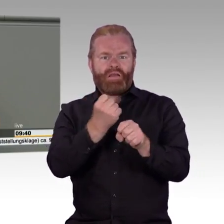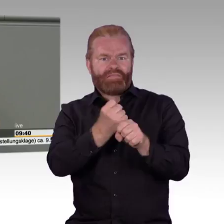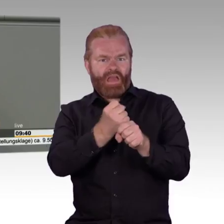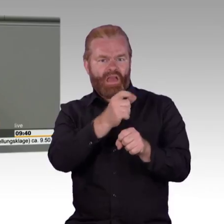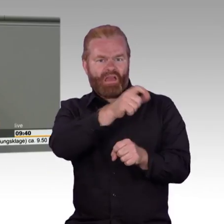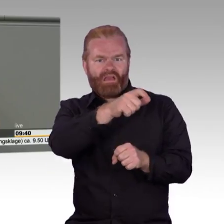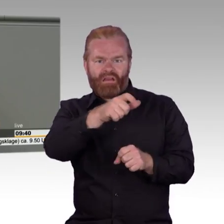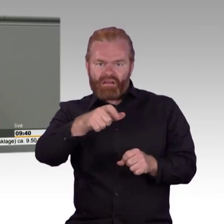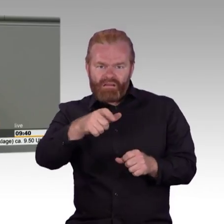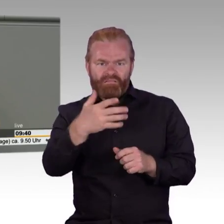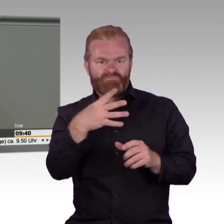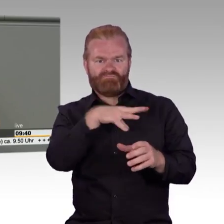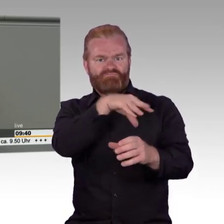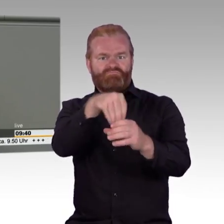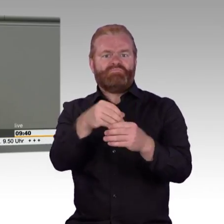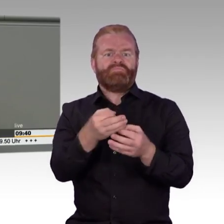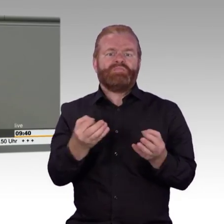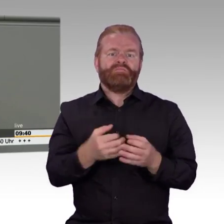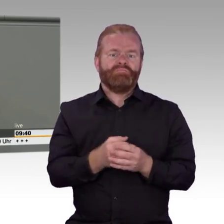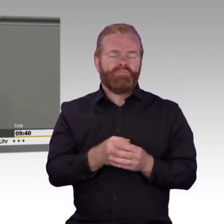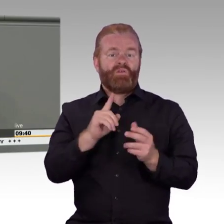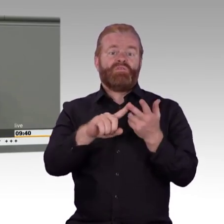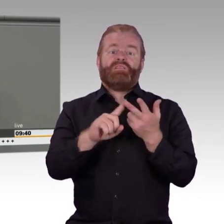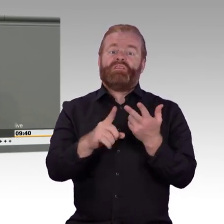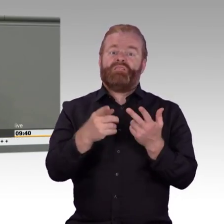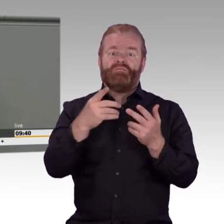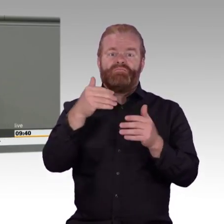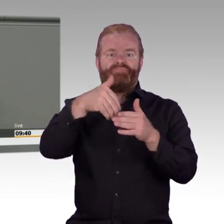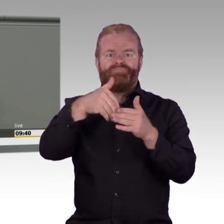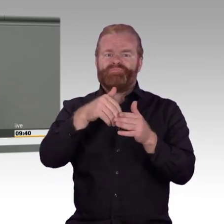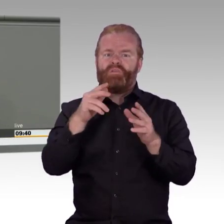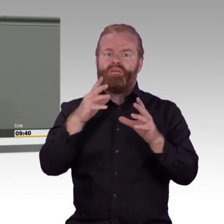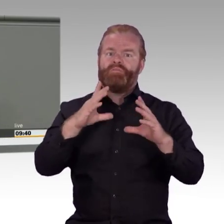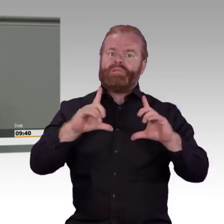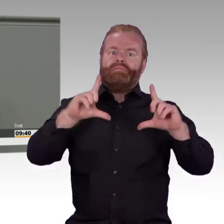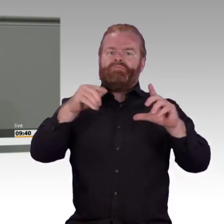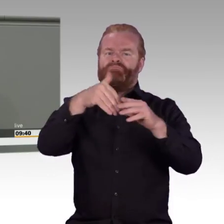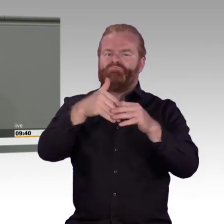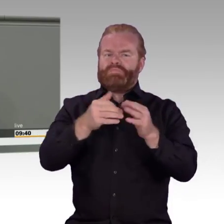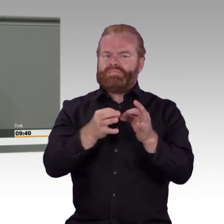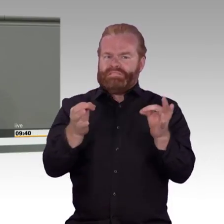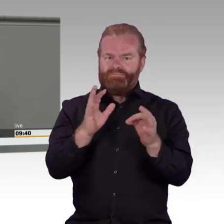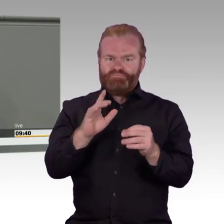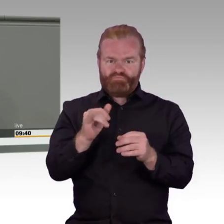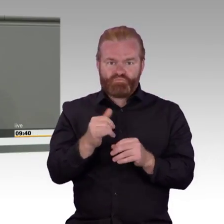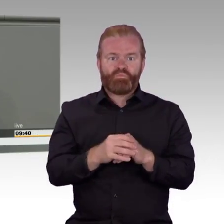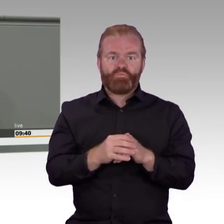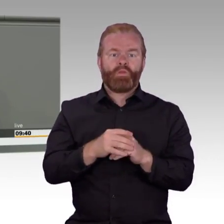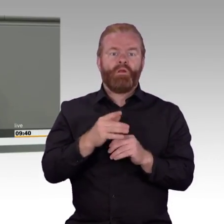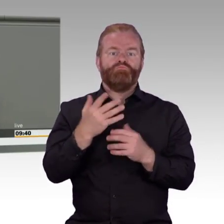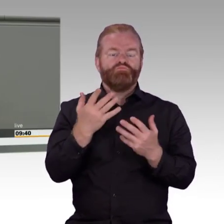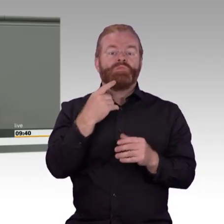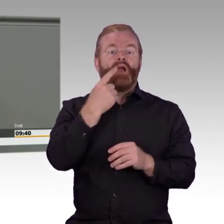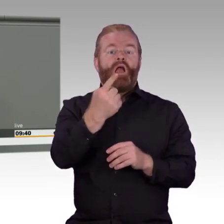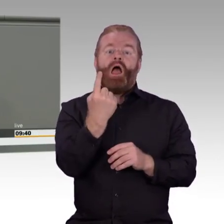den Verbänden. Also wir hängen an den Verbänden einmal im Windhundrennen. Welcher Verband ist denn der Erste? Welcher ist der Erste und